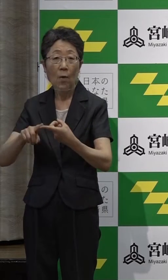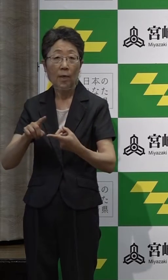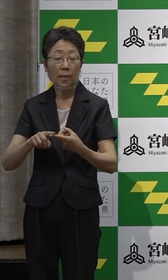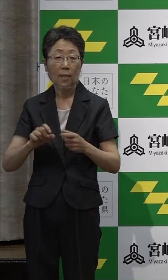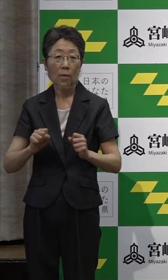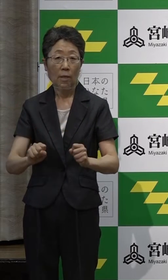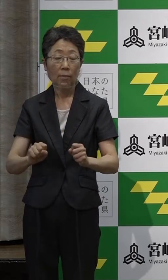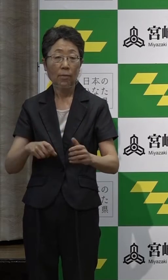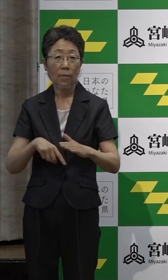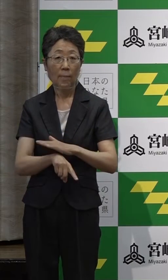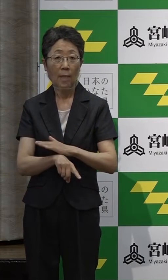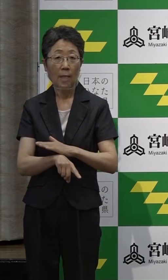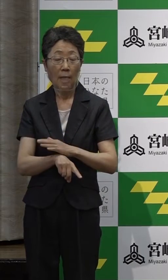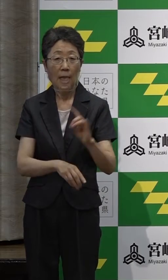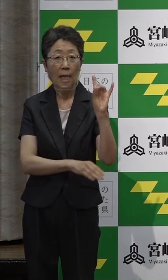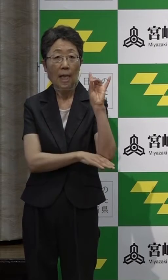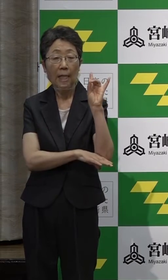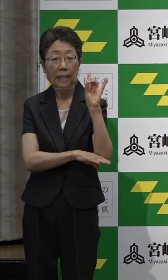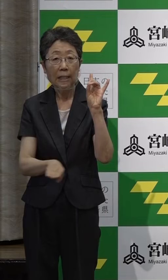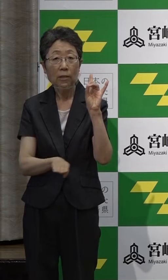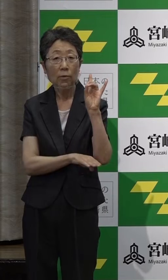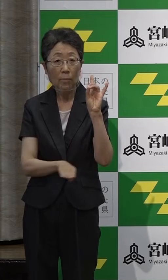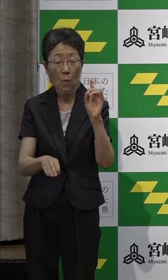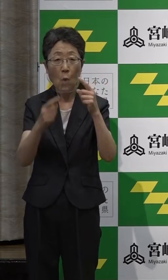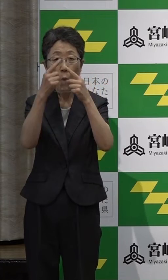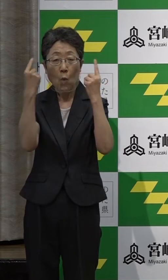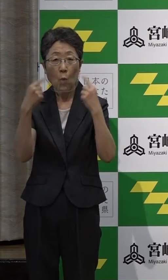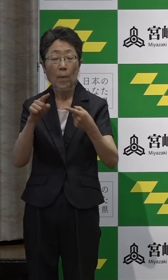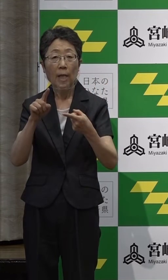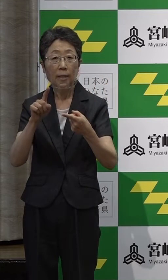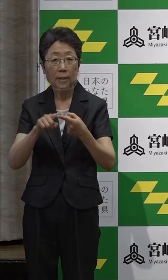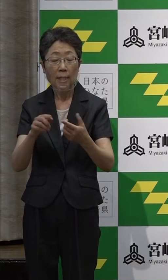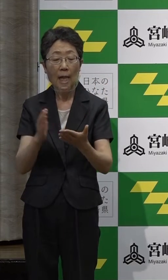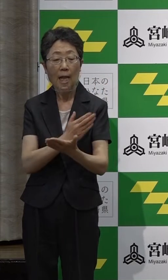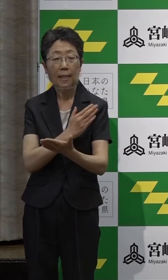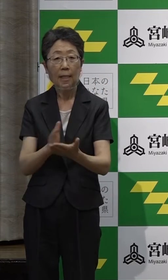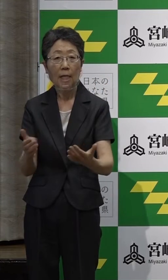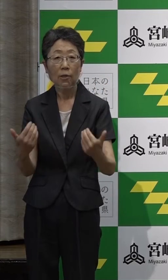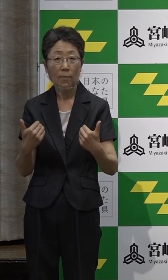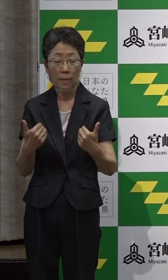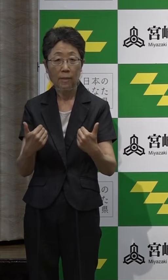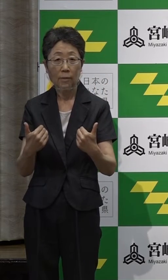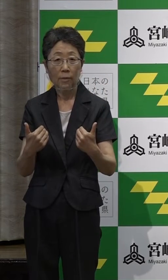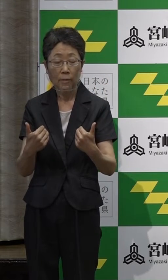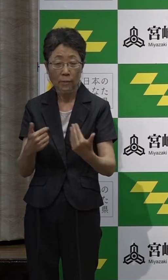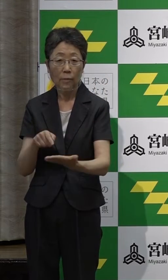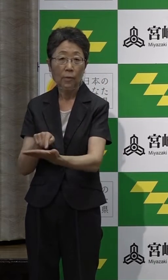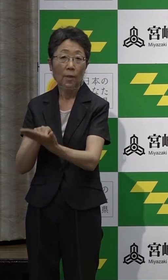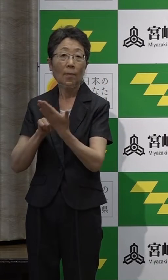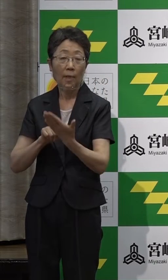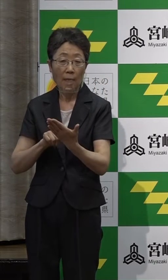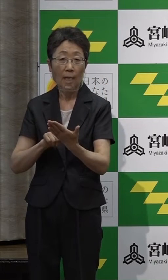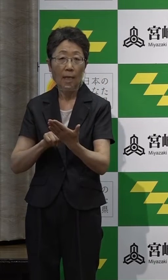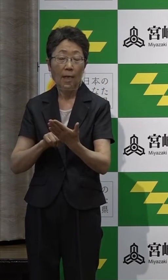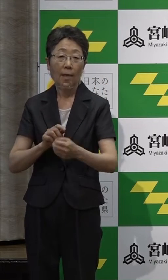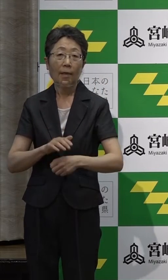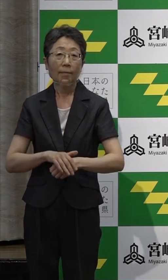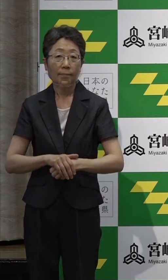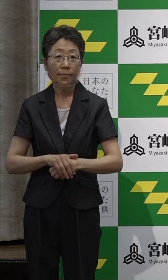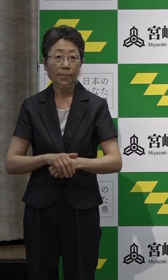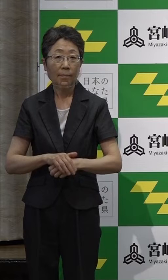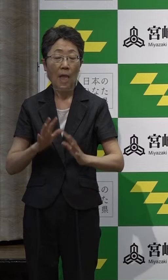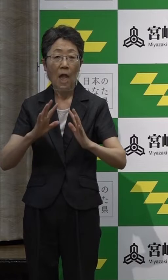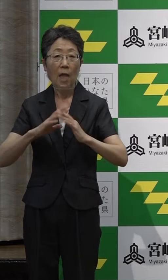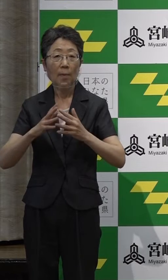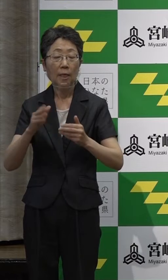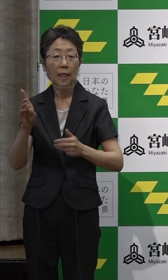入院の基準も症状から個別に判断するべきということで示していないということでございますので、本件